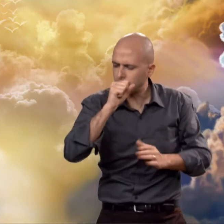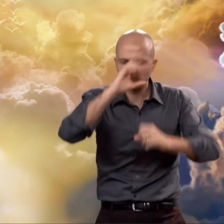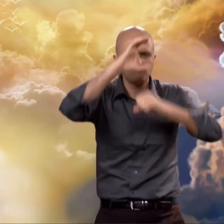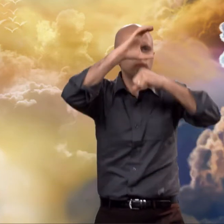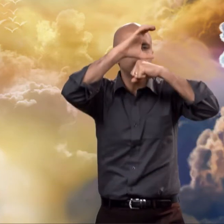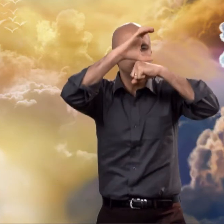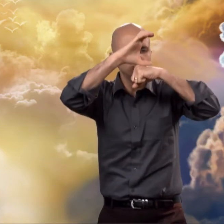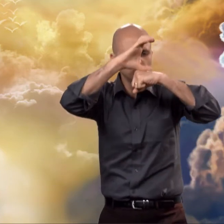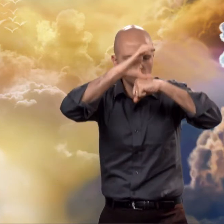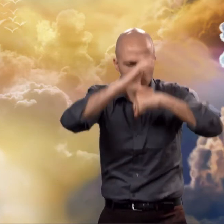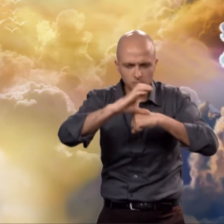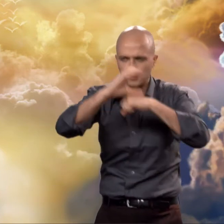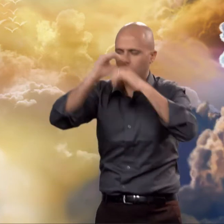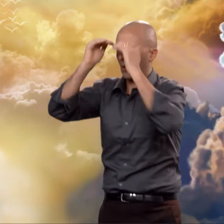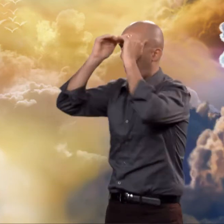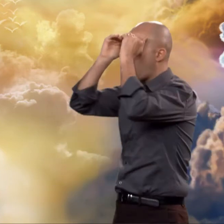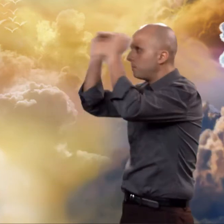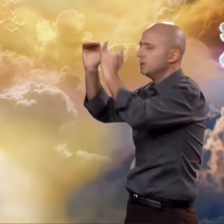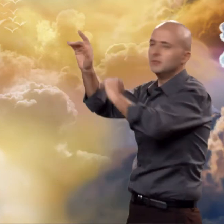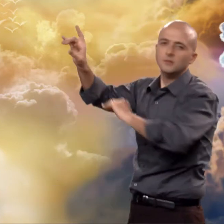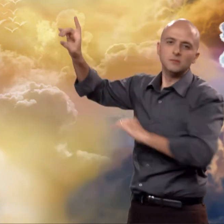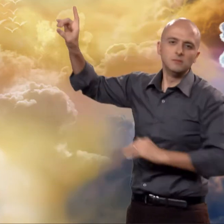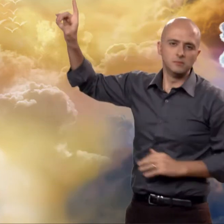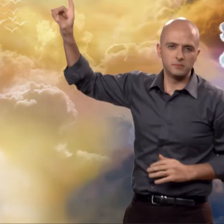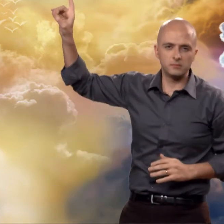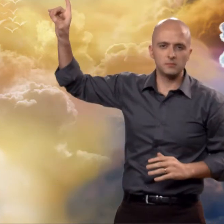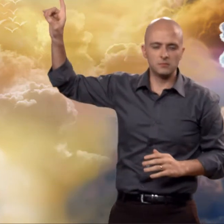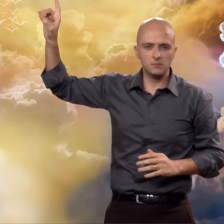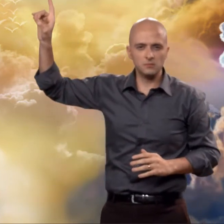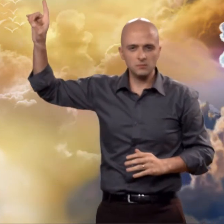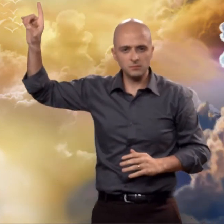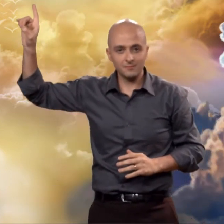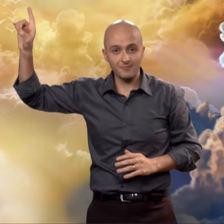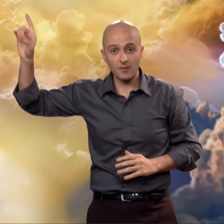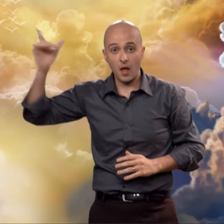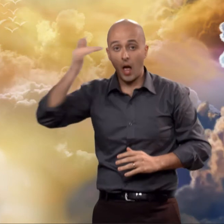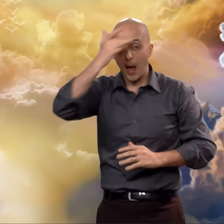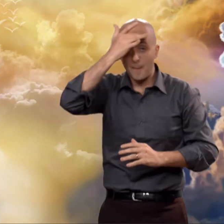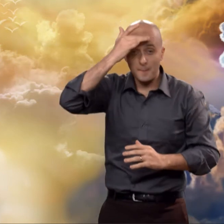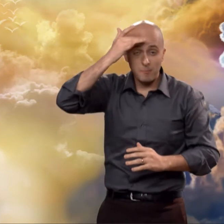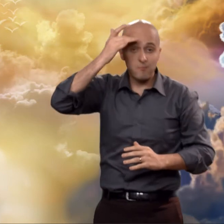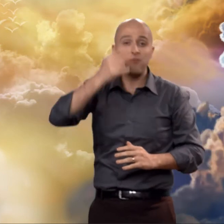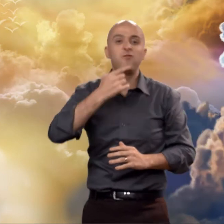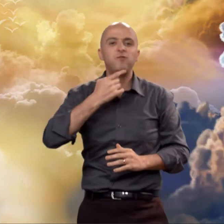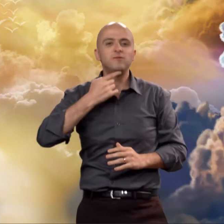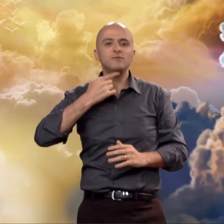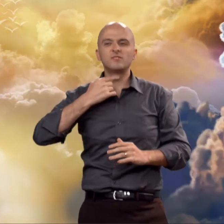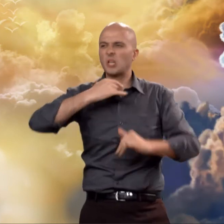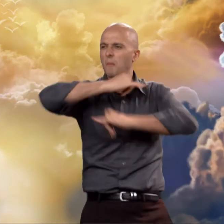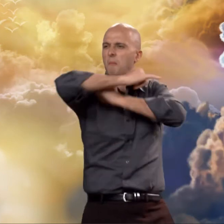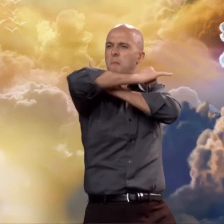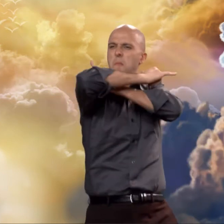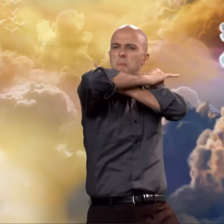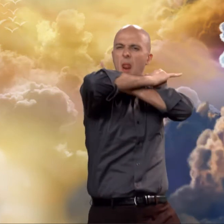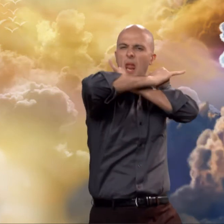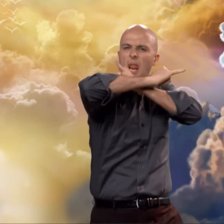essa religião era suficiente. Esse raciocínio demonstraria ser uma barreira contra todo o progresso na fé.